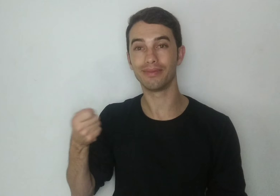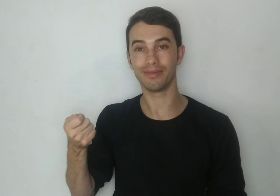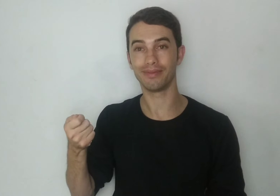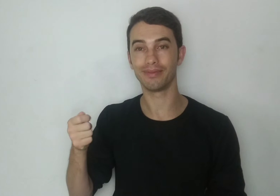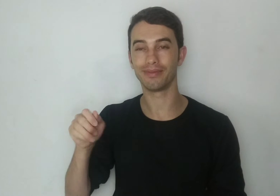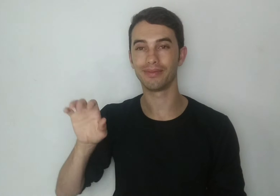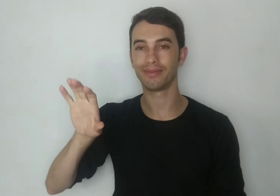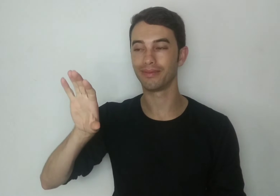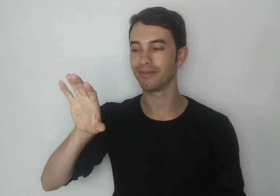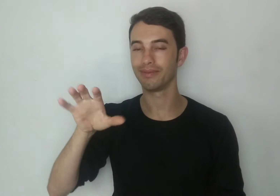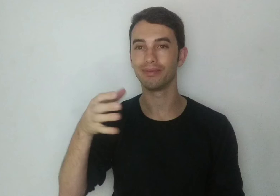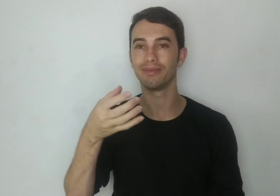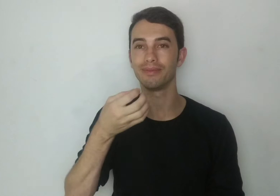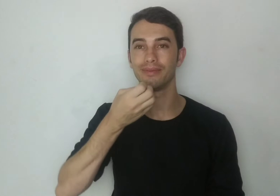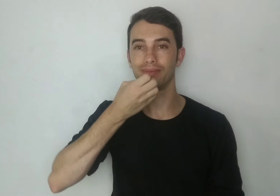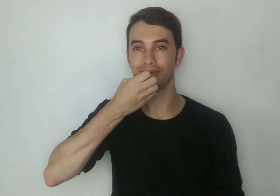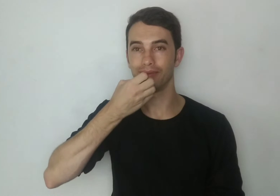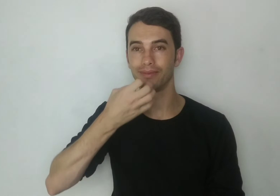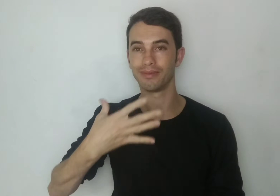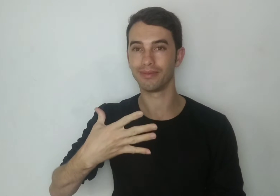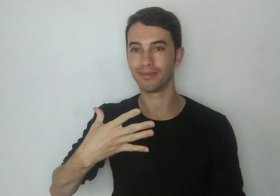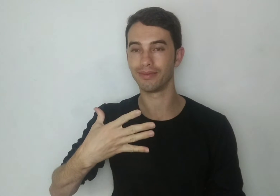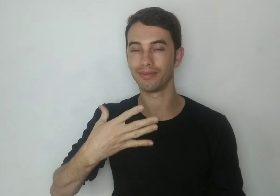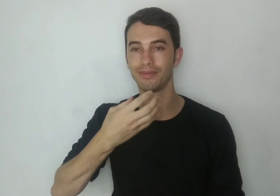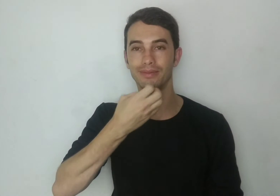nós temos um único sinal que é feito dessa maneira.